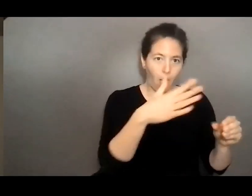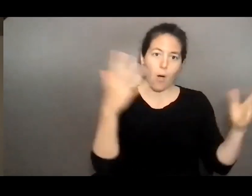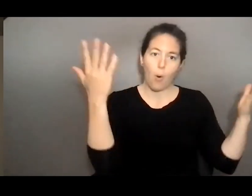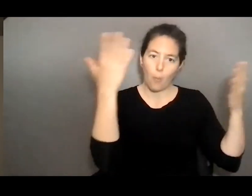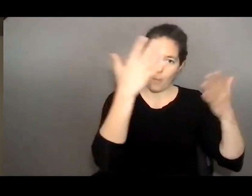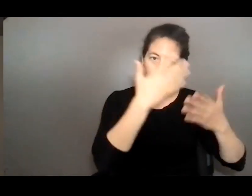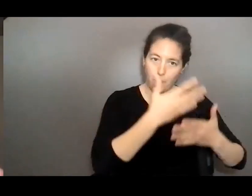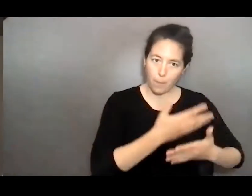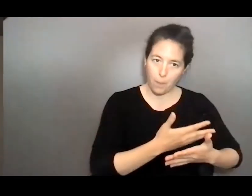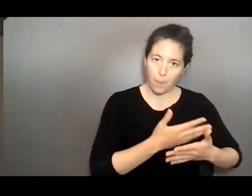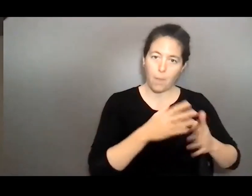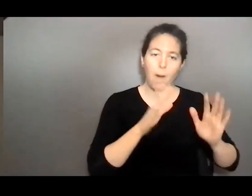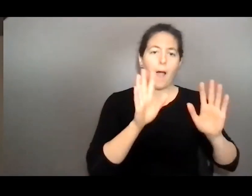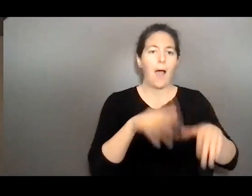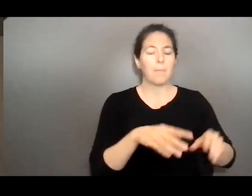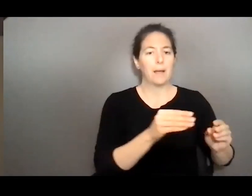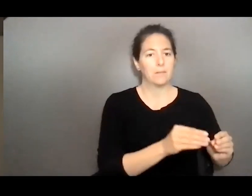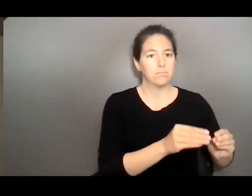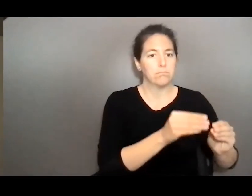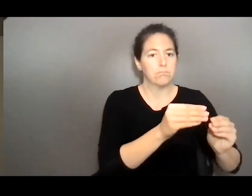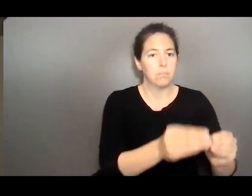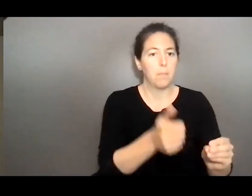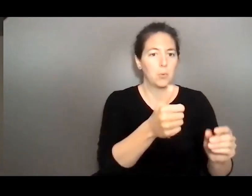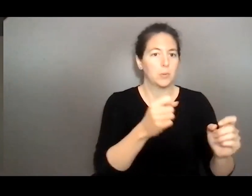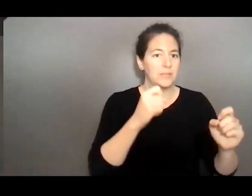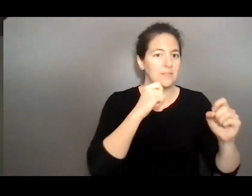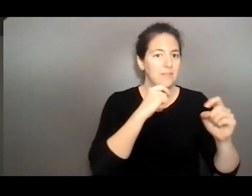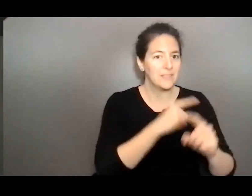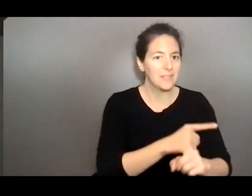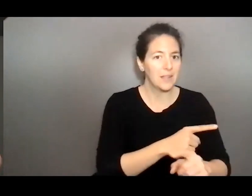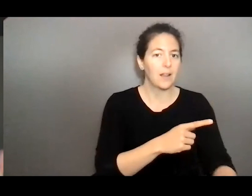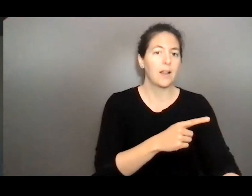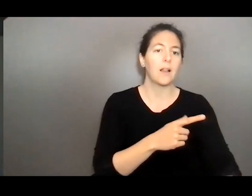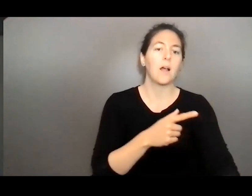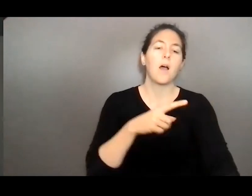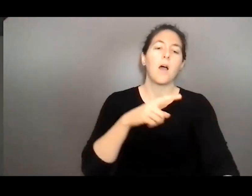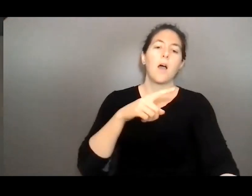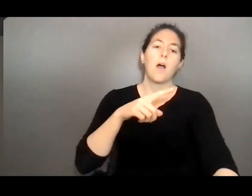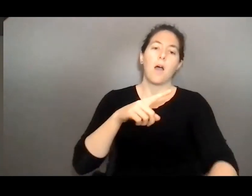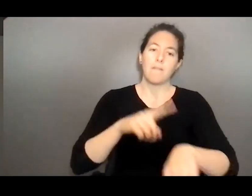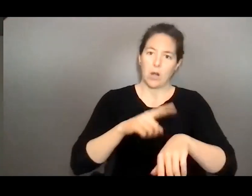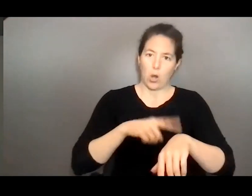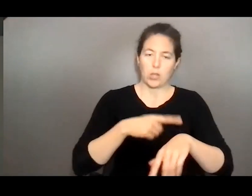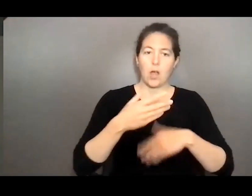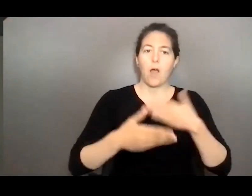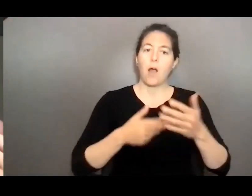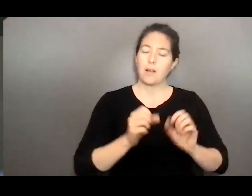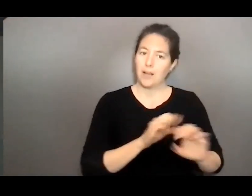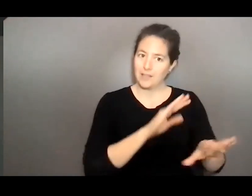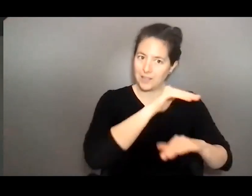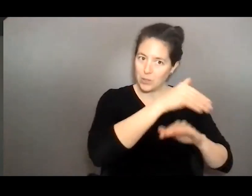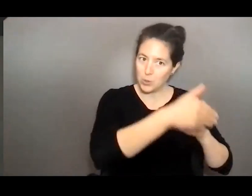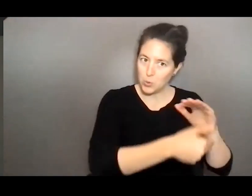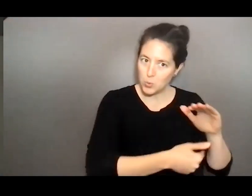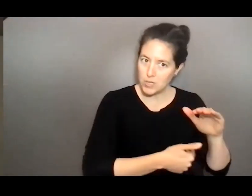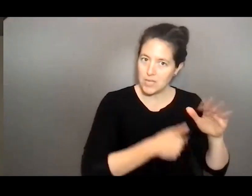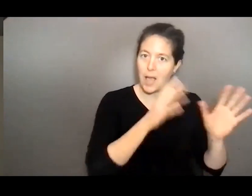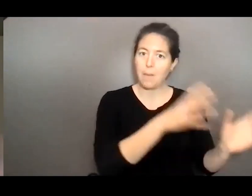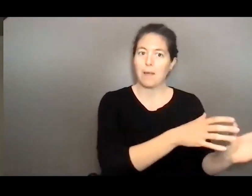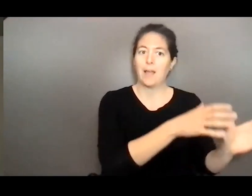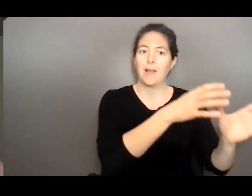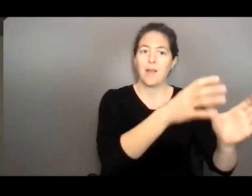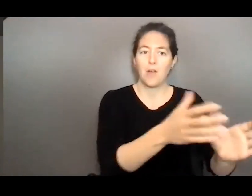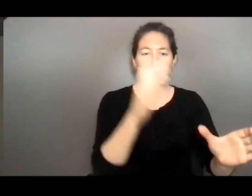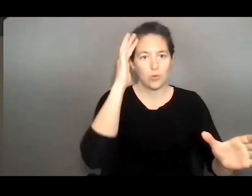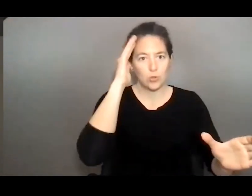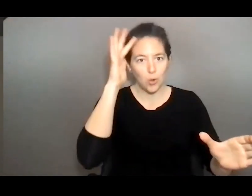des climats un peu plus difficiles. Donc, avec un peu de temps, ça va être de les laisser dehors la nuit, puis avec un peu de temps, on va les mettre au soleil toute la journée. Donc,